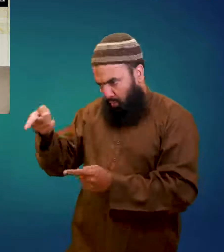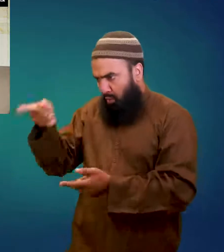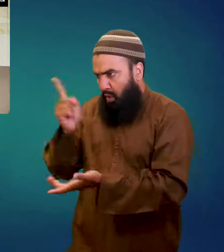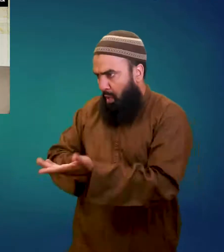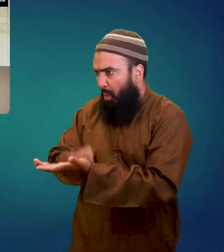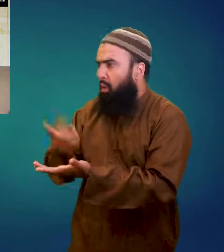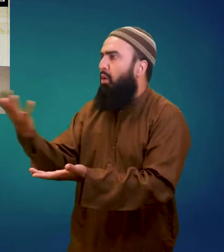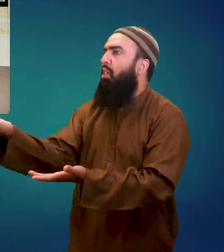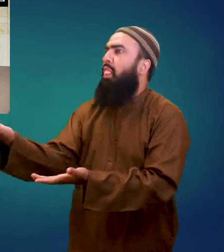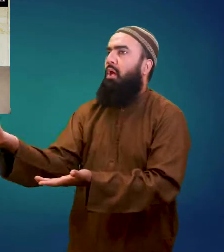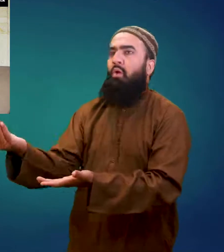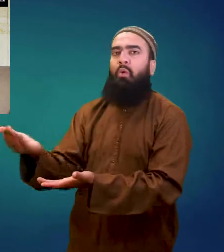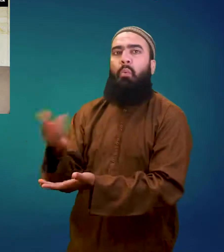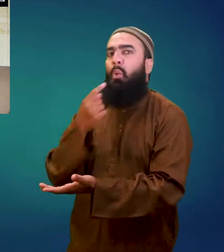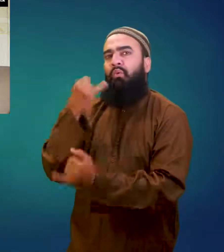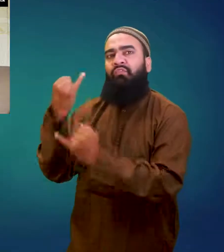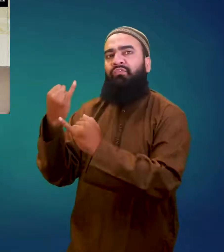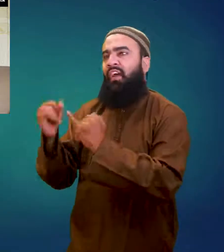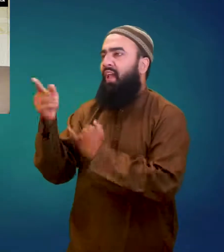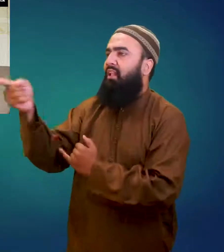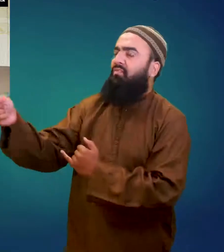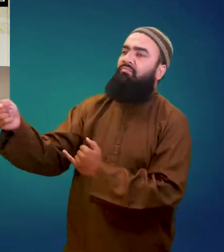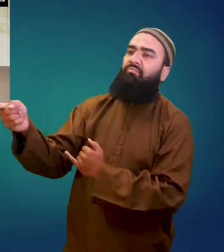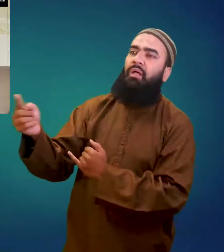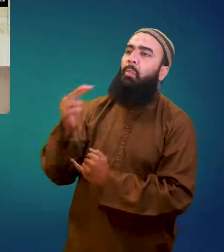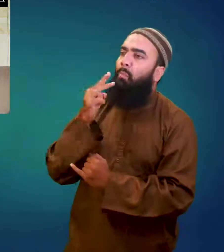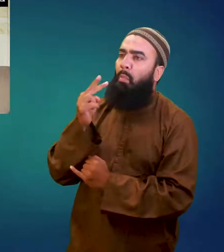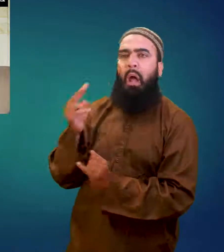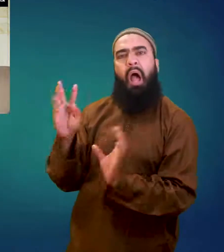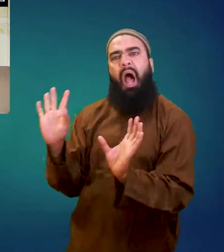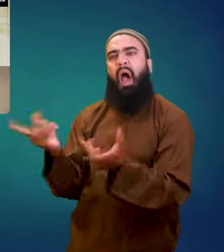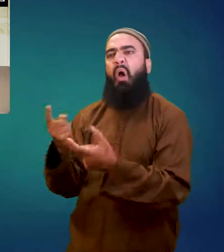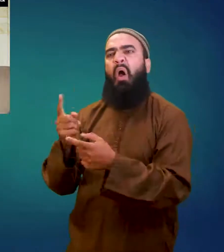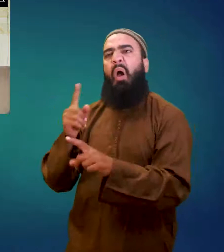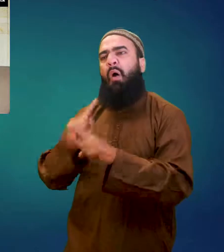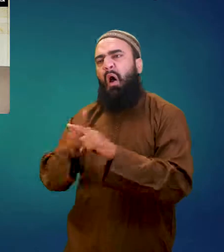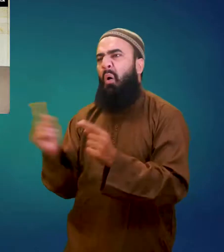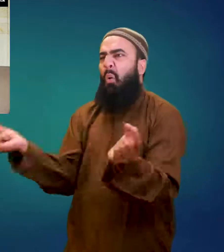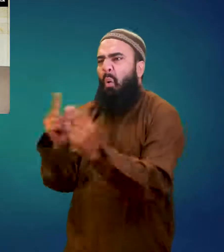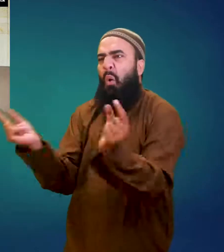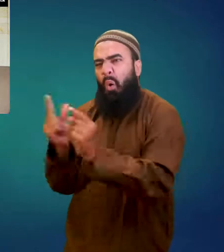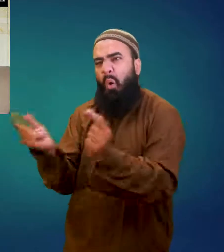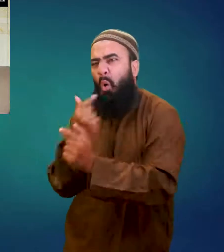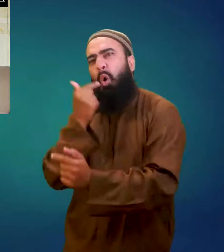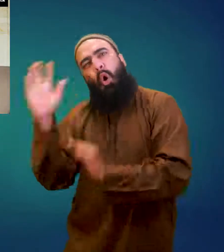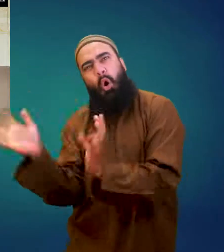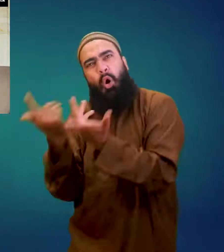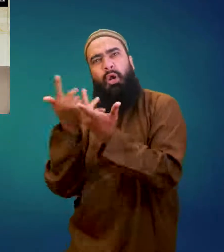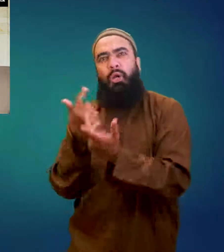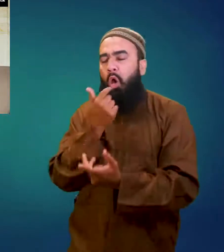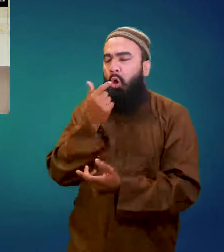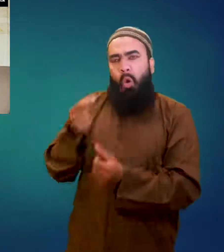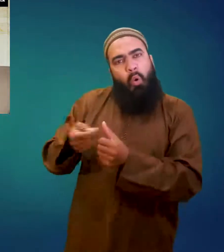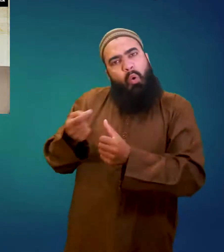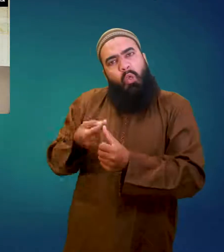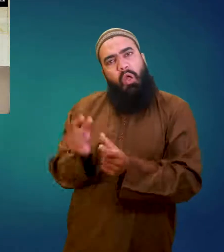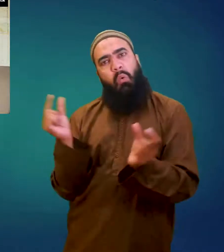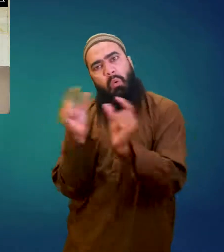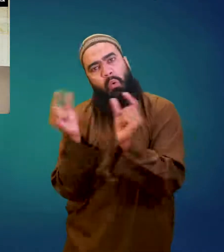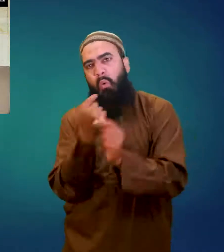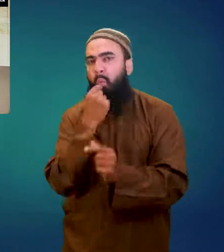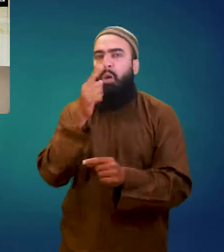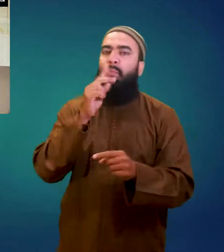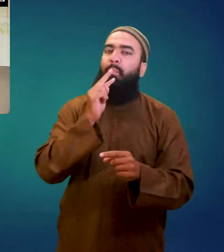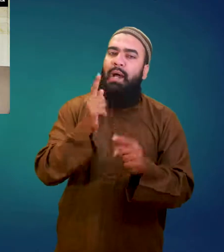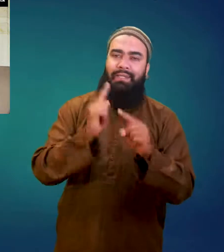تو کائنات میں ایسی کوئی دلیل موجود نہیں، اور جو وہ دلیل پیش کرتے ہیں وہ قابل قبول نہیں، اس لیے کہ وہ ان کی